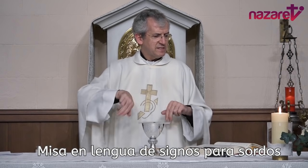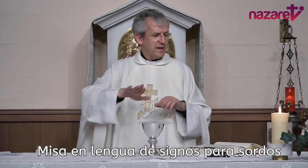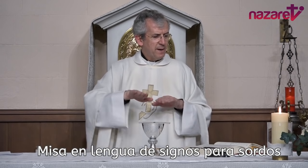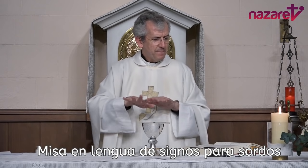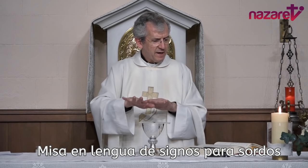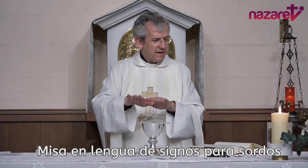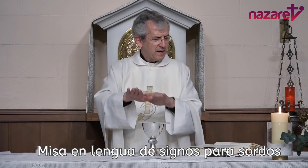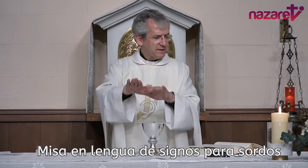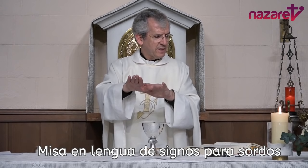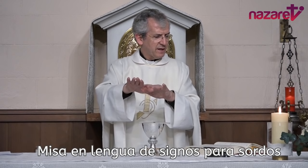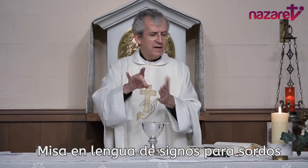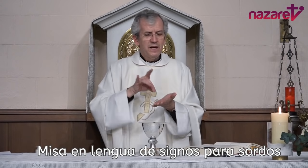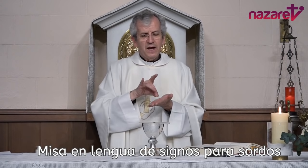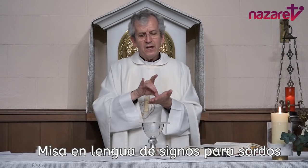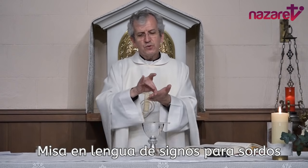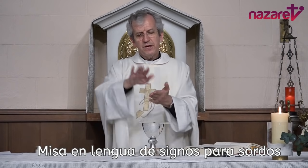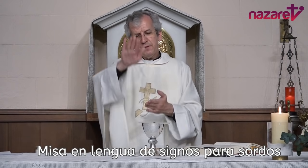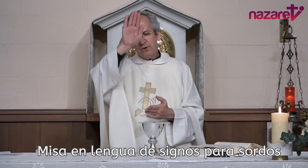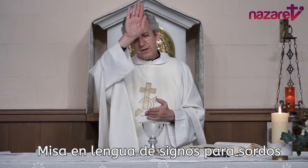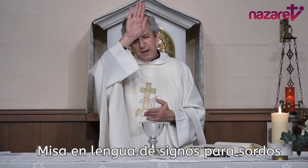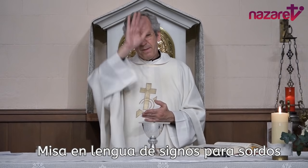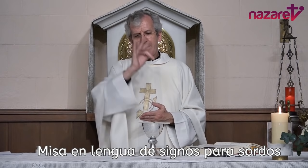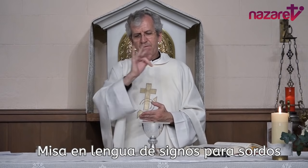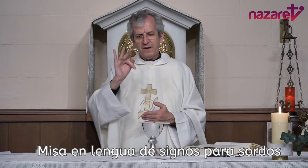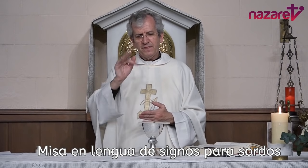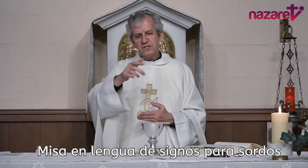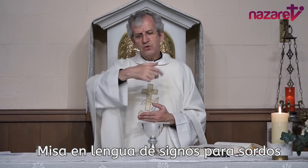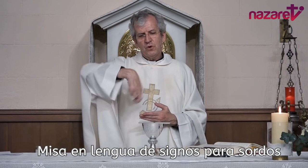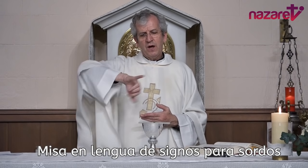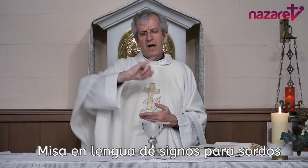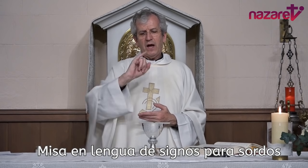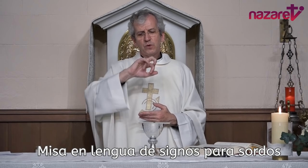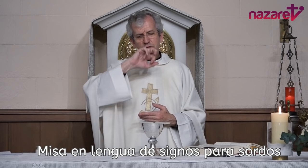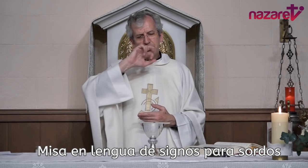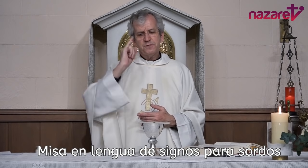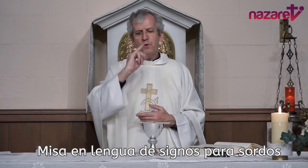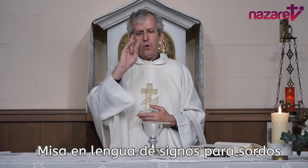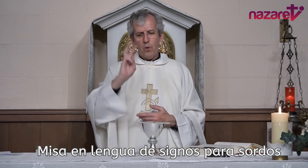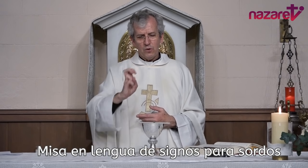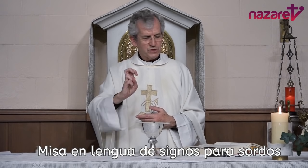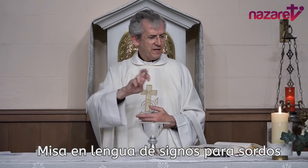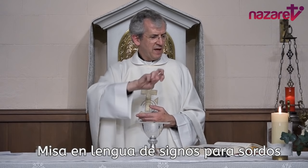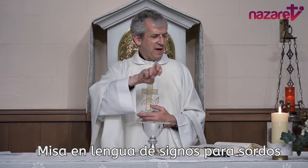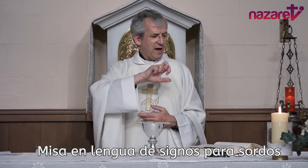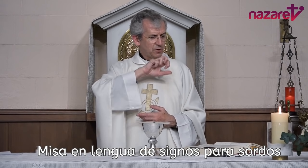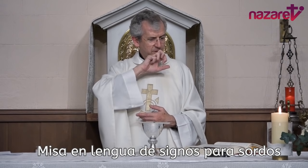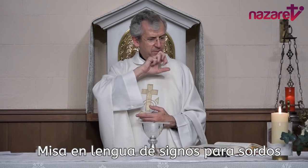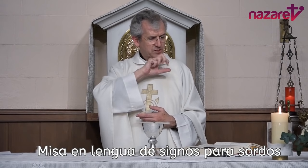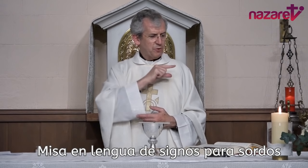Iglesia peregrina en la tierra, a tu servidor el Papa Francisco, a nuestro obispo Juan José, al orden